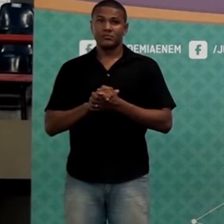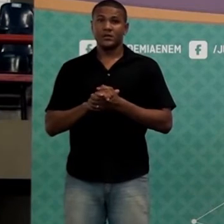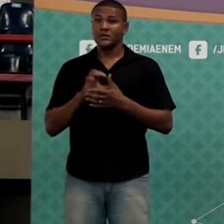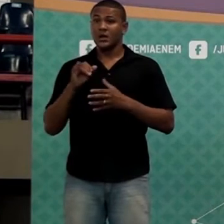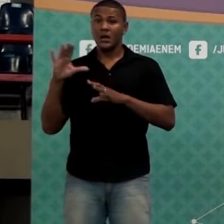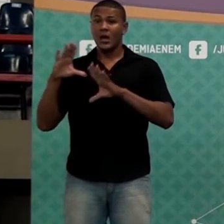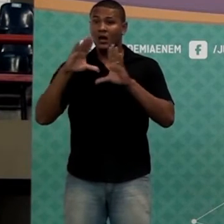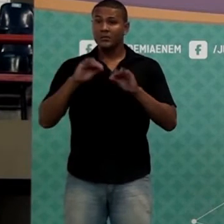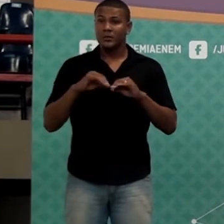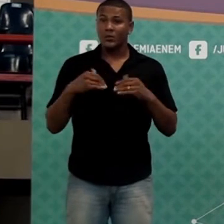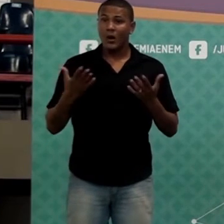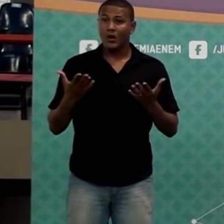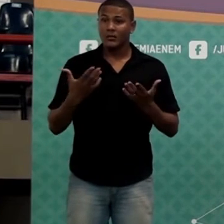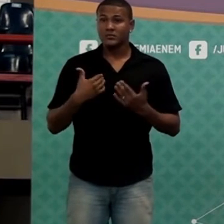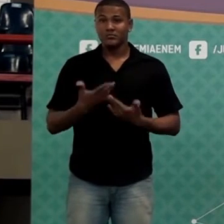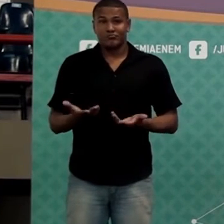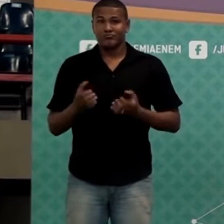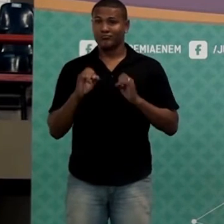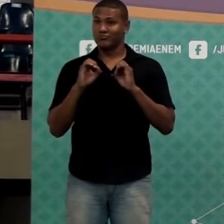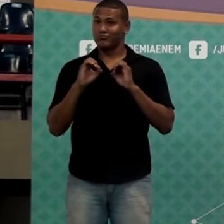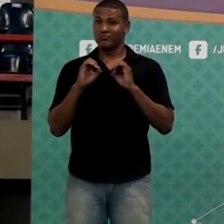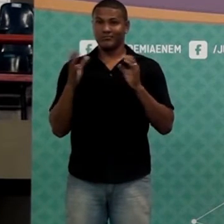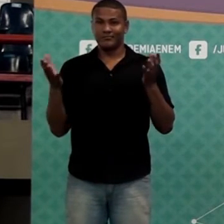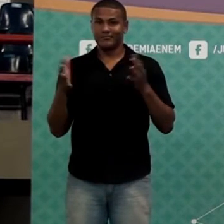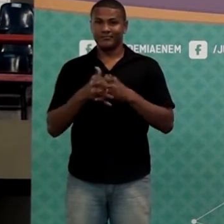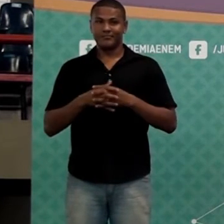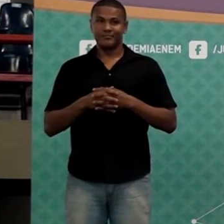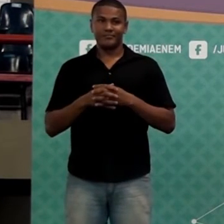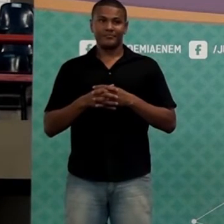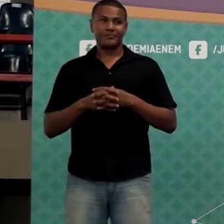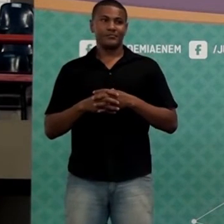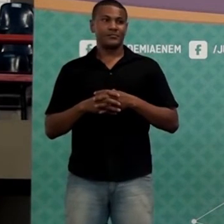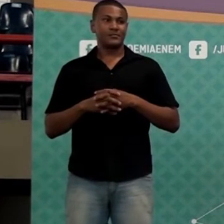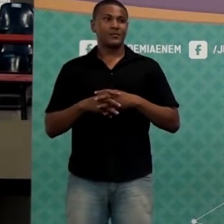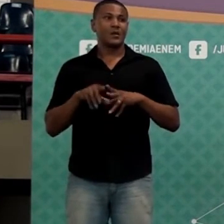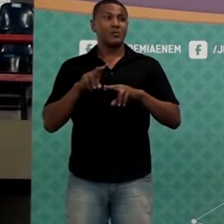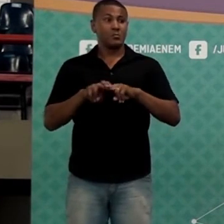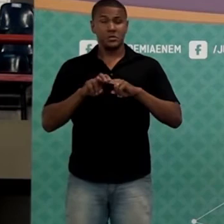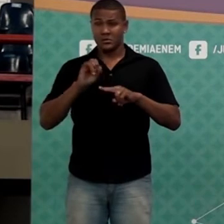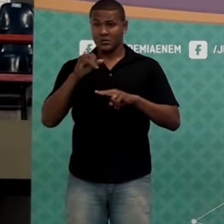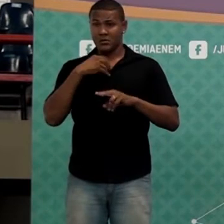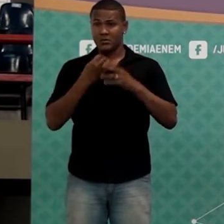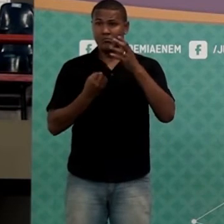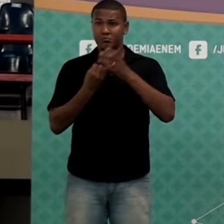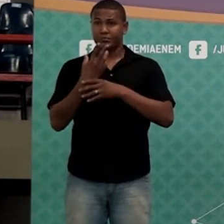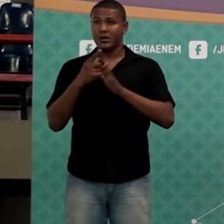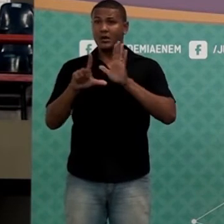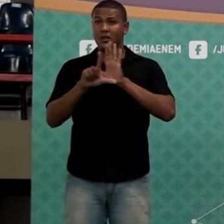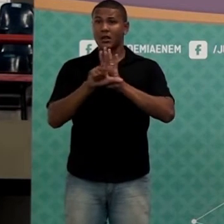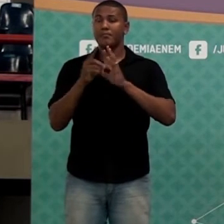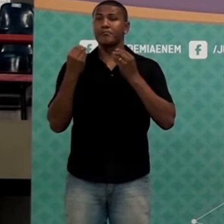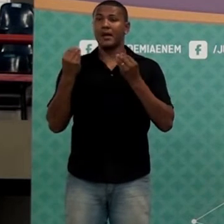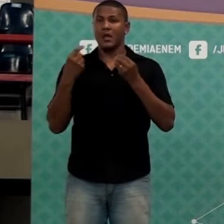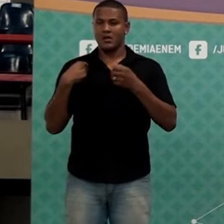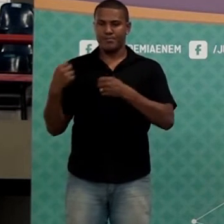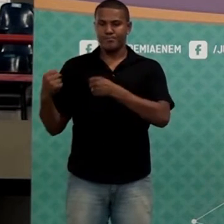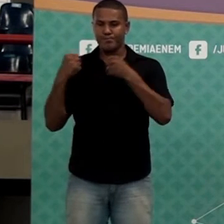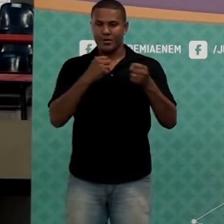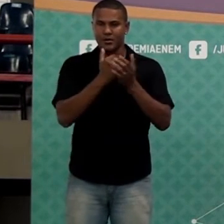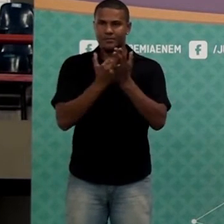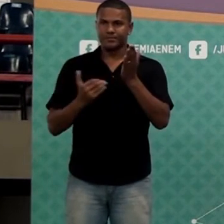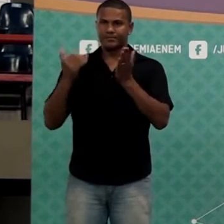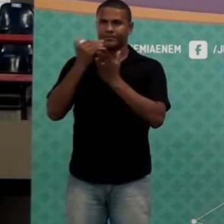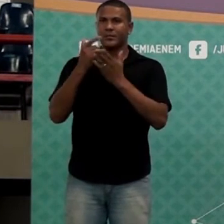limitar? Quase zero. Tá certo? Então ele só vai criar leis para aumentar o poder. E você tem a